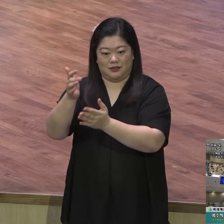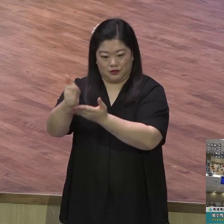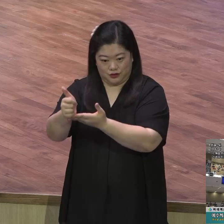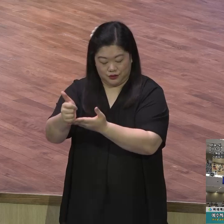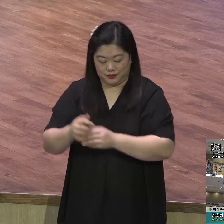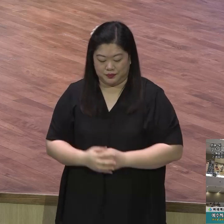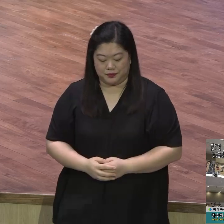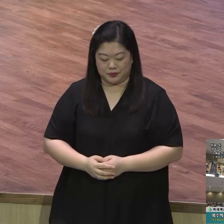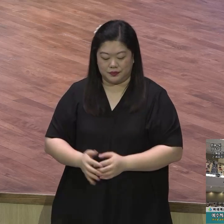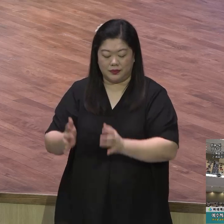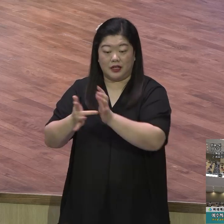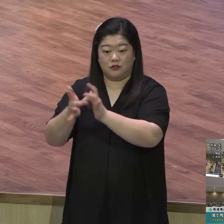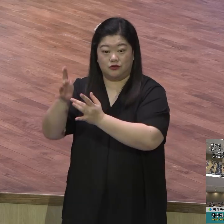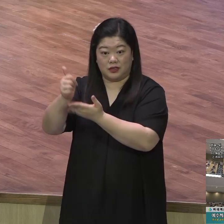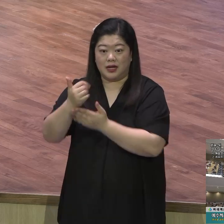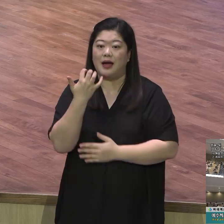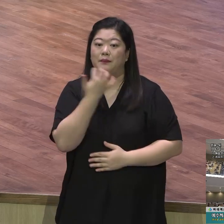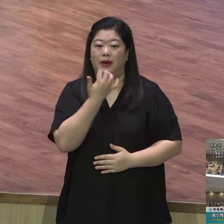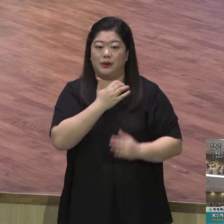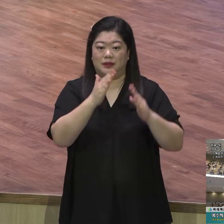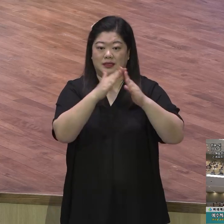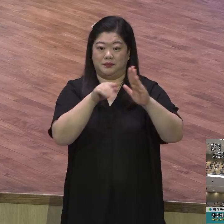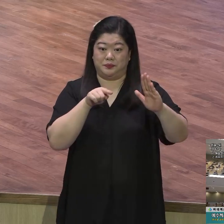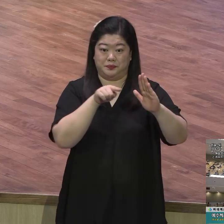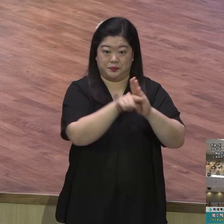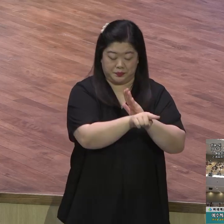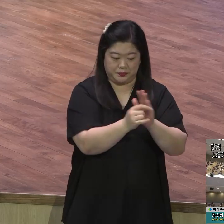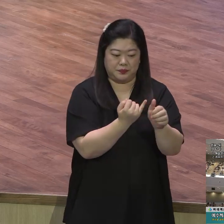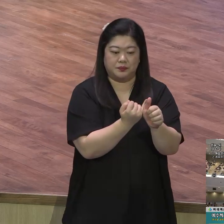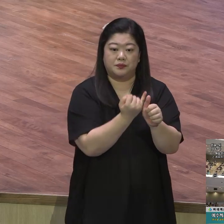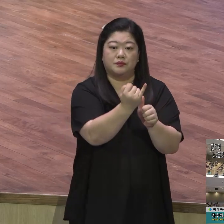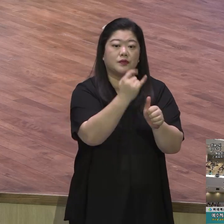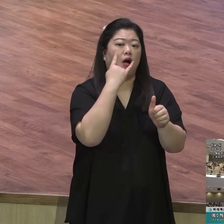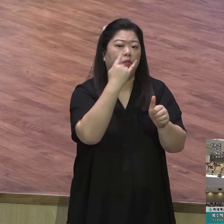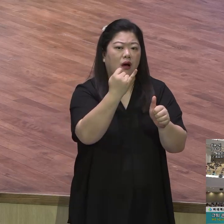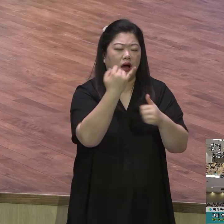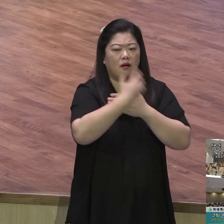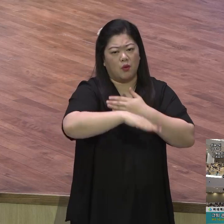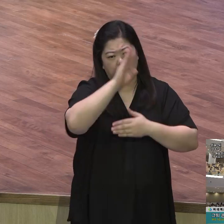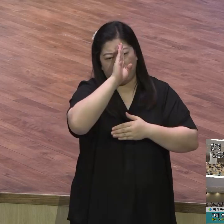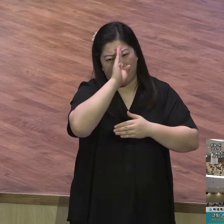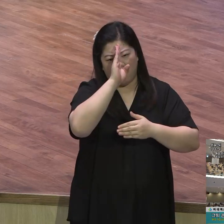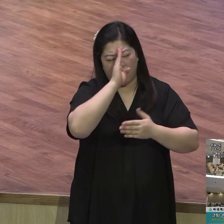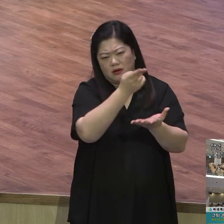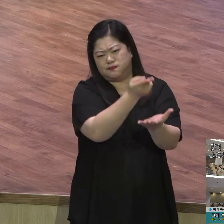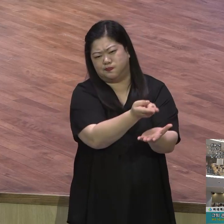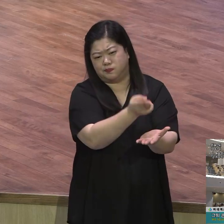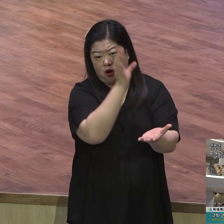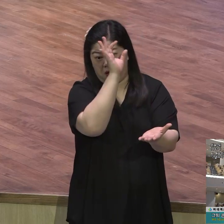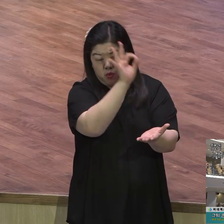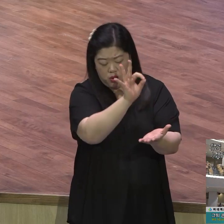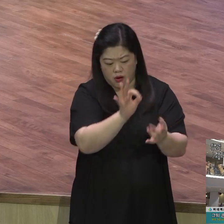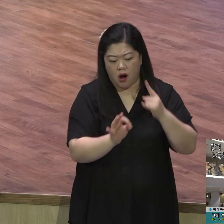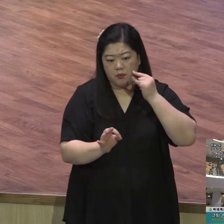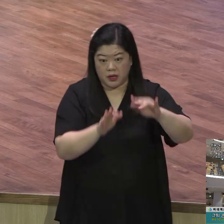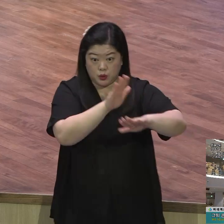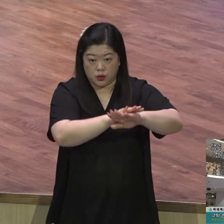예수께서 베드로의 집에 들어가서 그의 장모가 열병으로 알아 누운 것을 보시고 그의 손을 만지시니